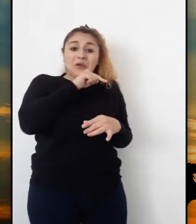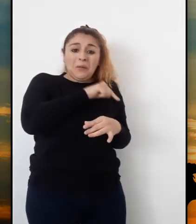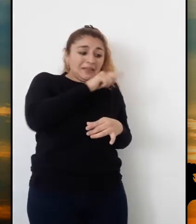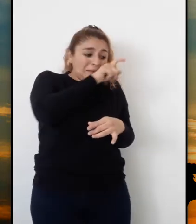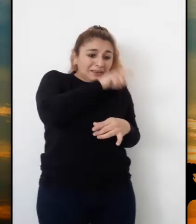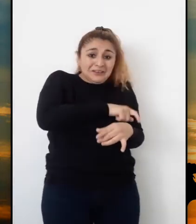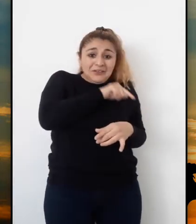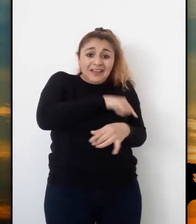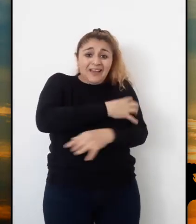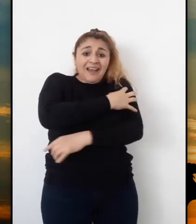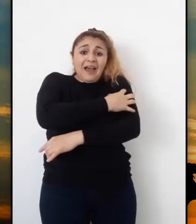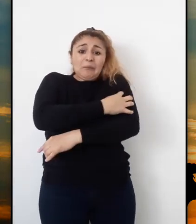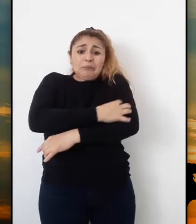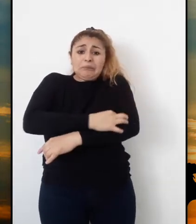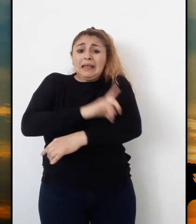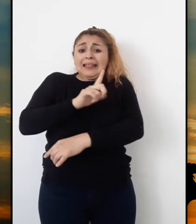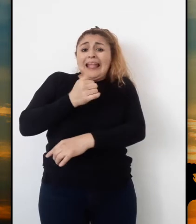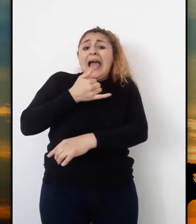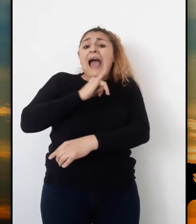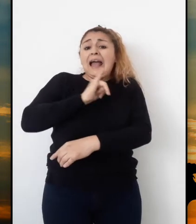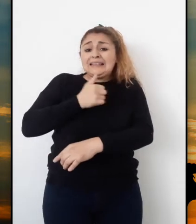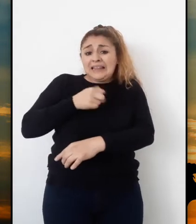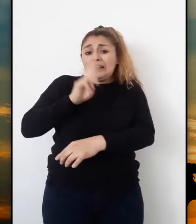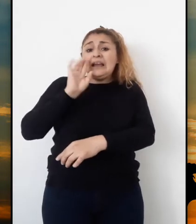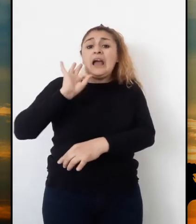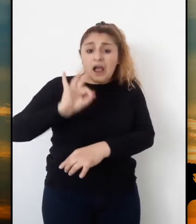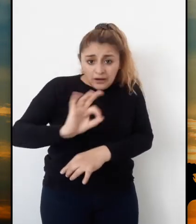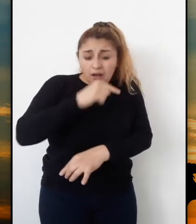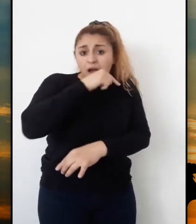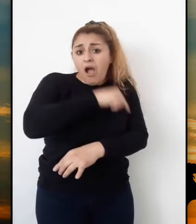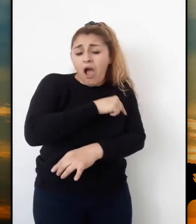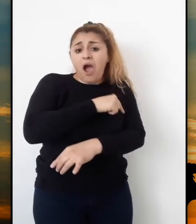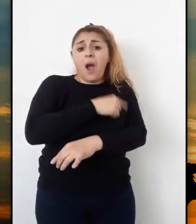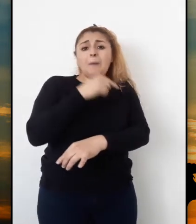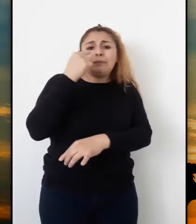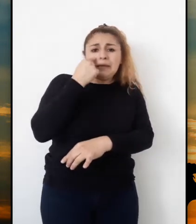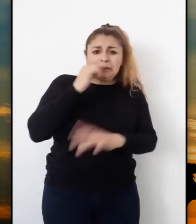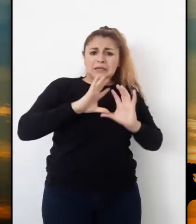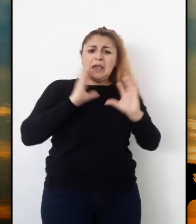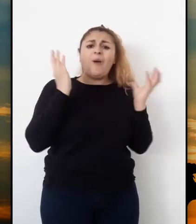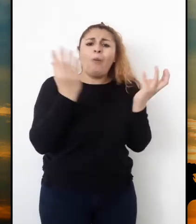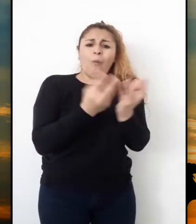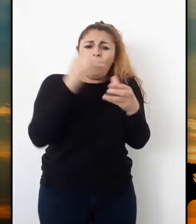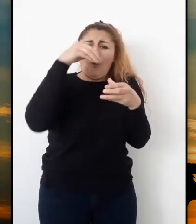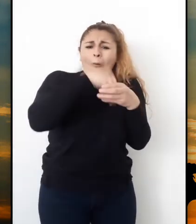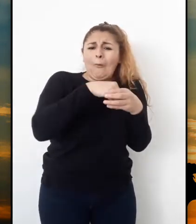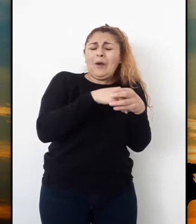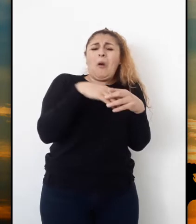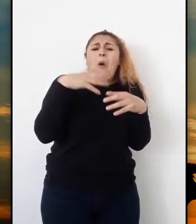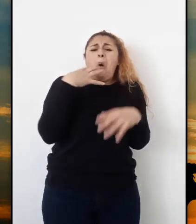buena? Estaba bien o mal? Je donne un autre exemple. Les doy otro